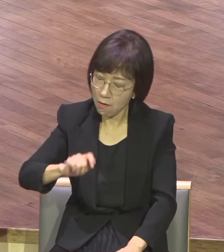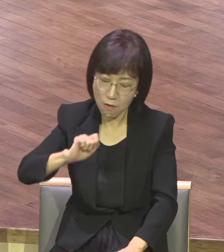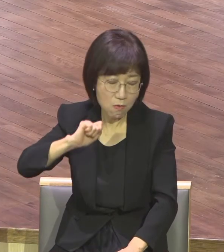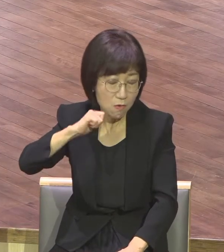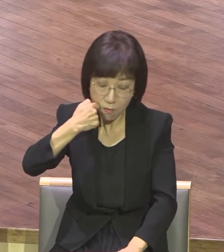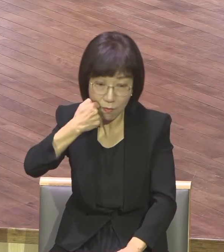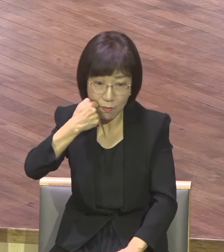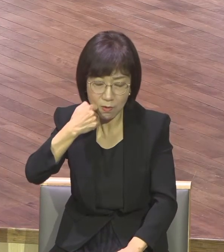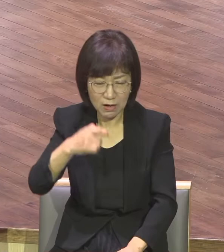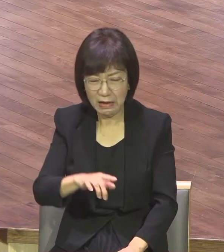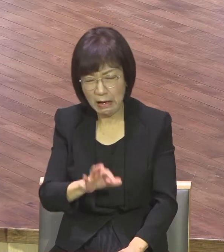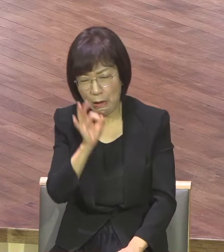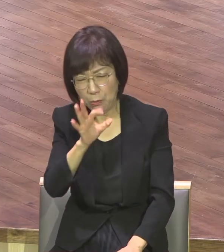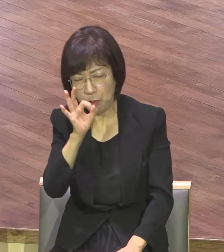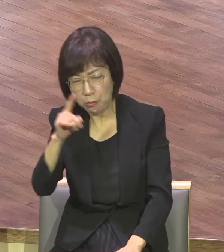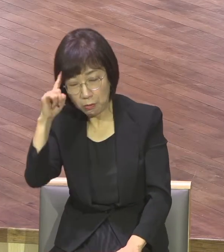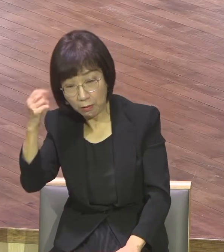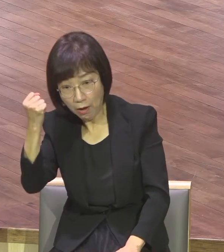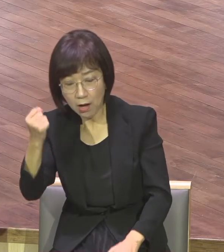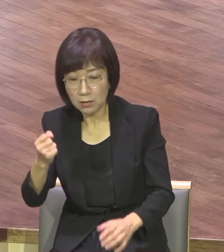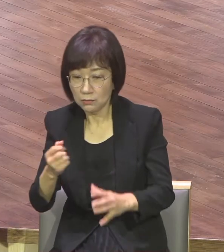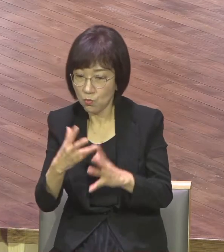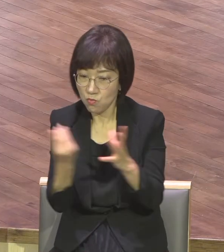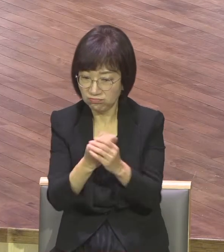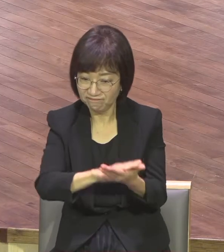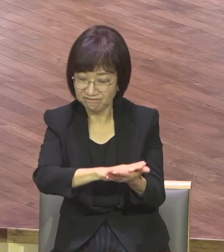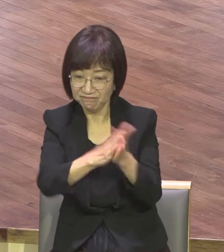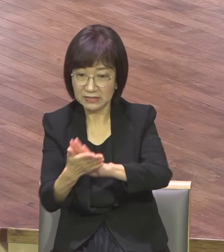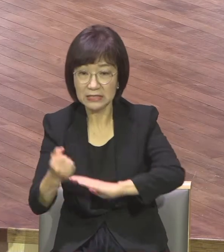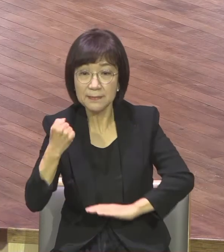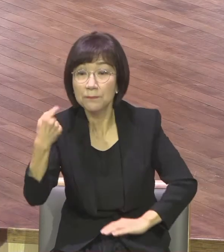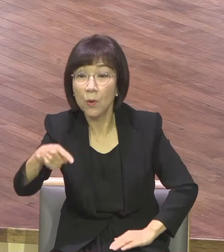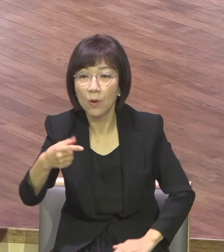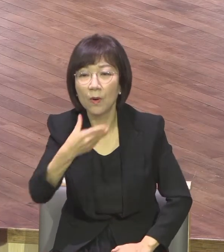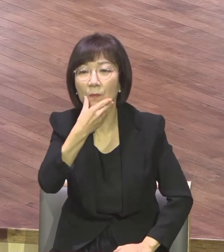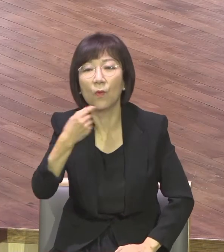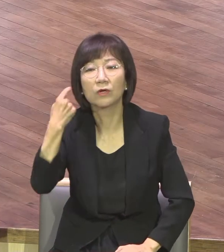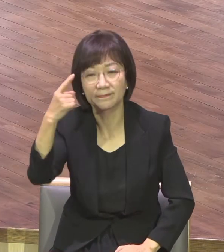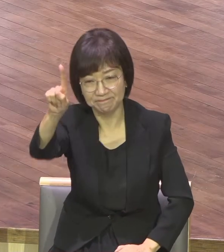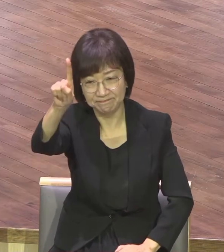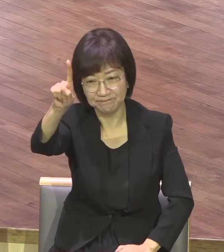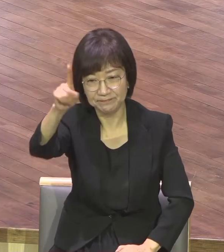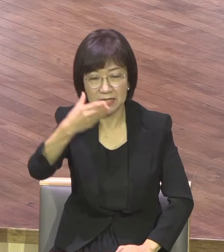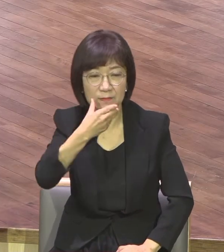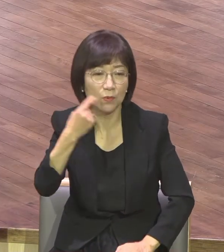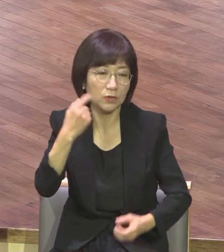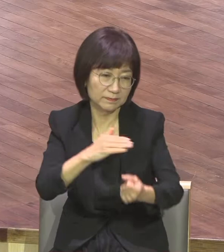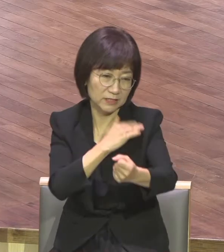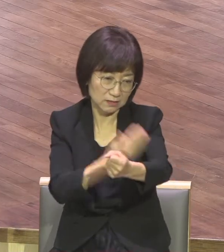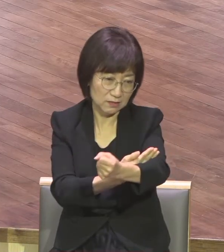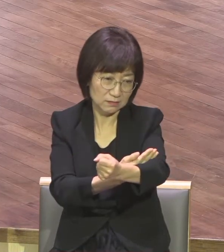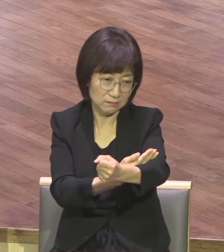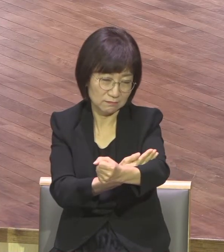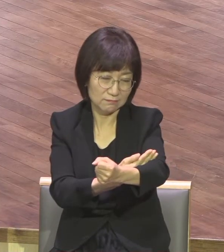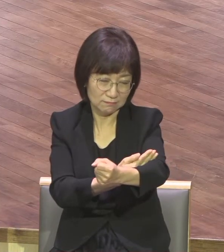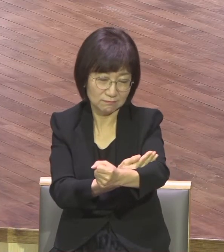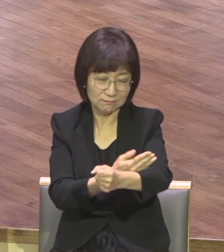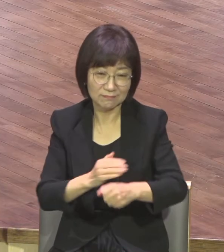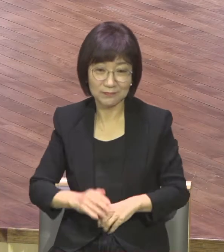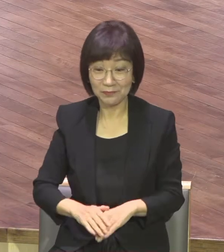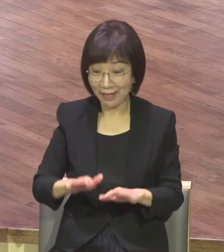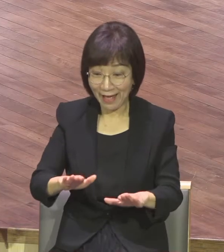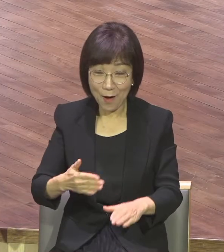가능의 현장으로 변하신 것이 뭐냐? 유일한 복음입니다. 이 복음의 능력 이외에는 말할 수 없어요. 제가